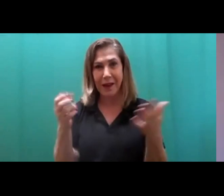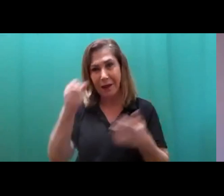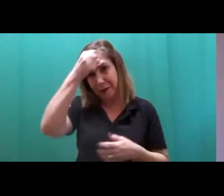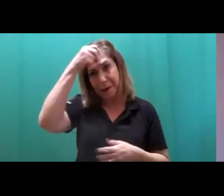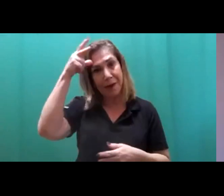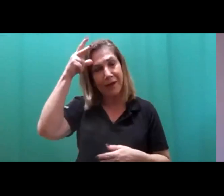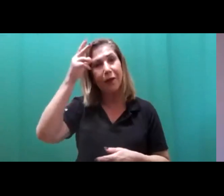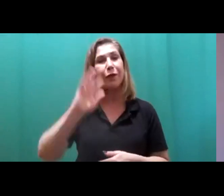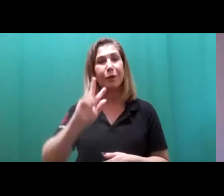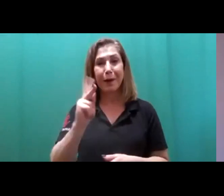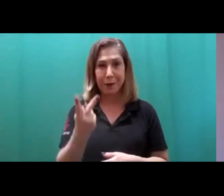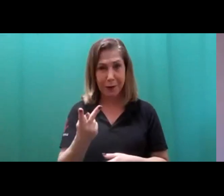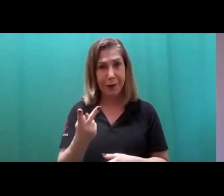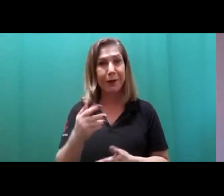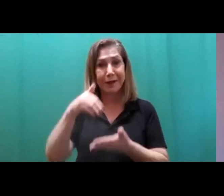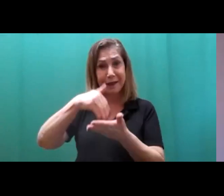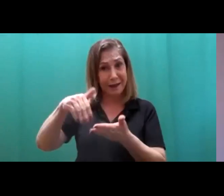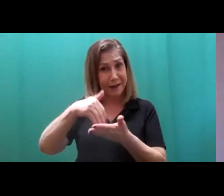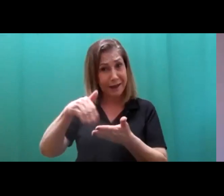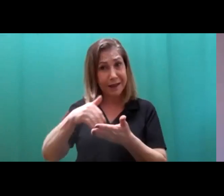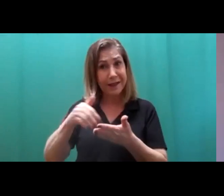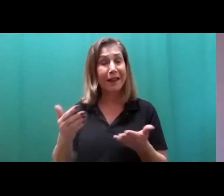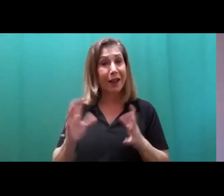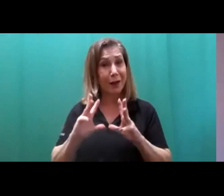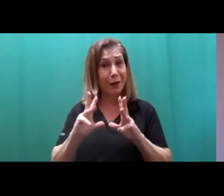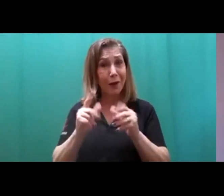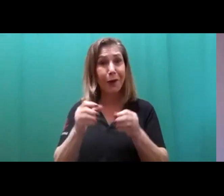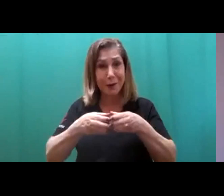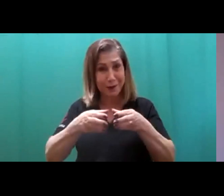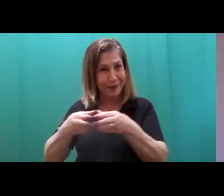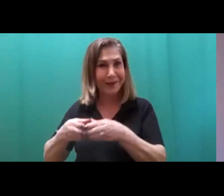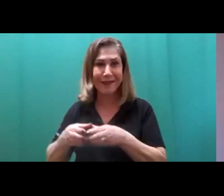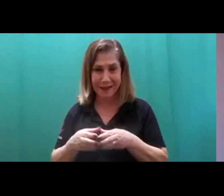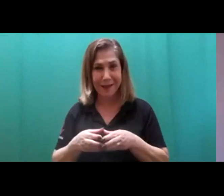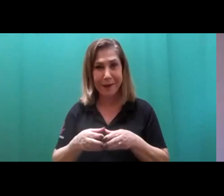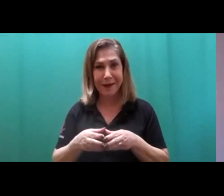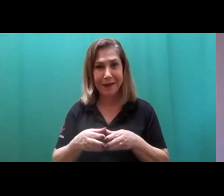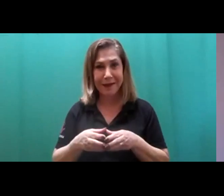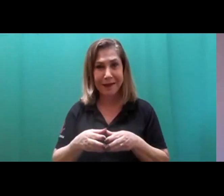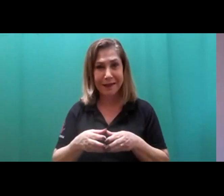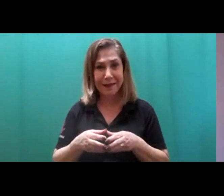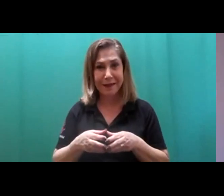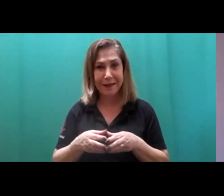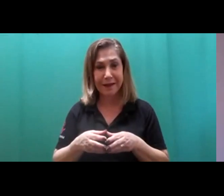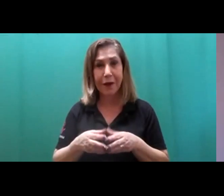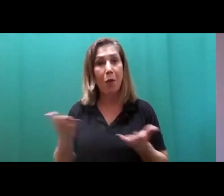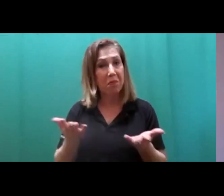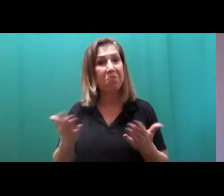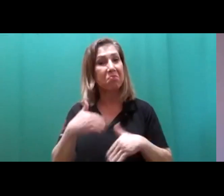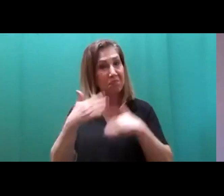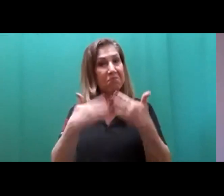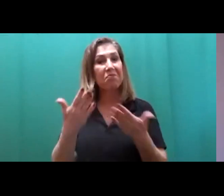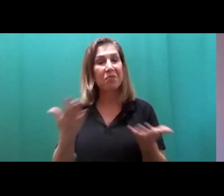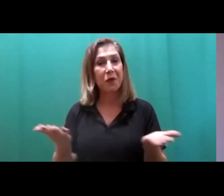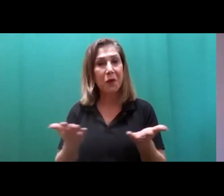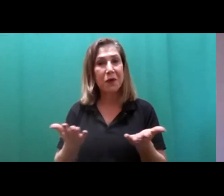Belo Horizonte, a secretária da Glenn Dias, a toda a sua equipe, porque estão gerando este